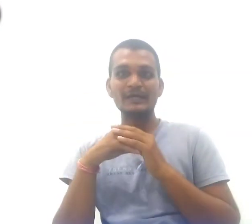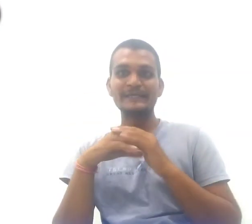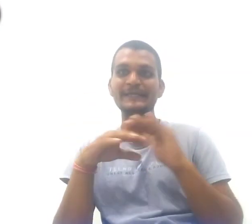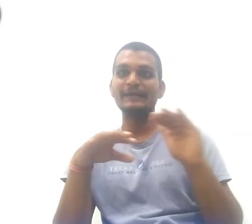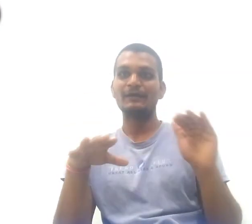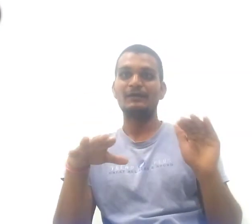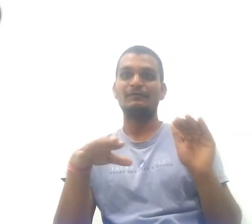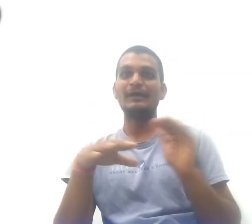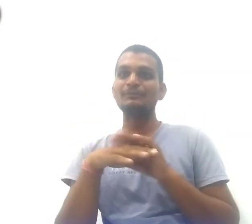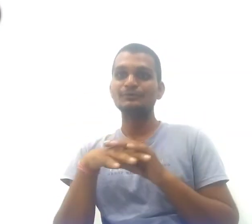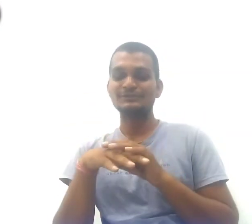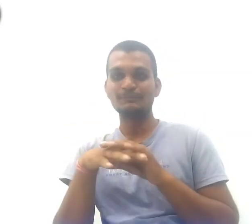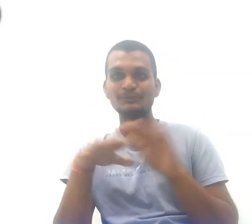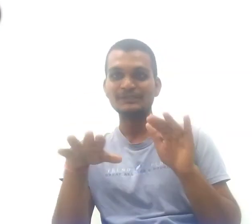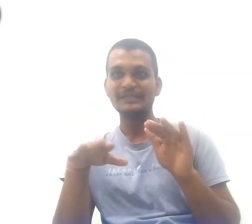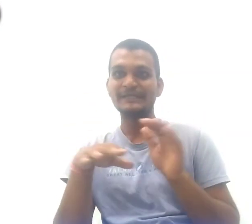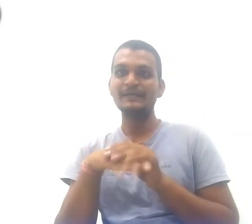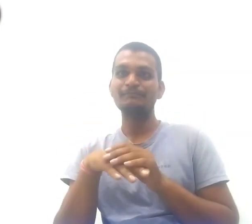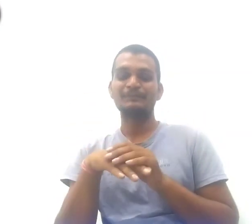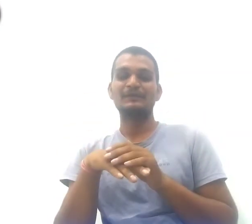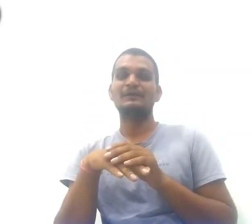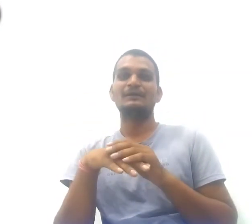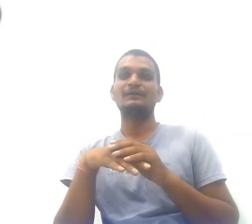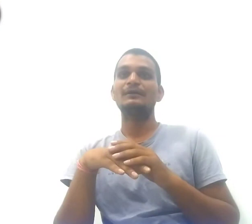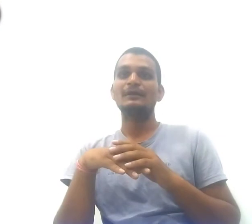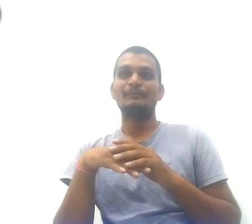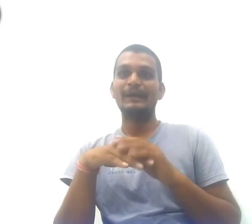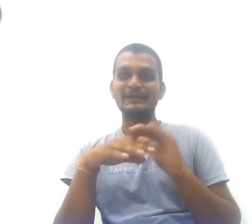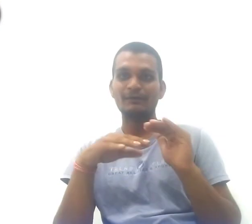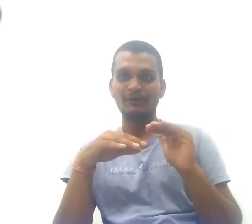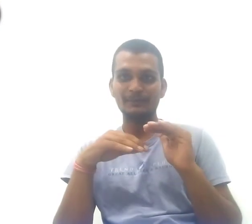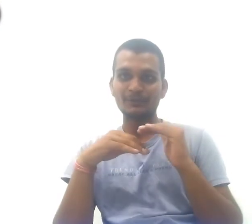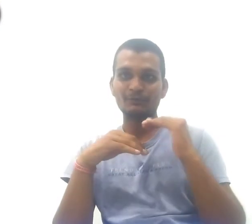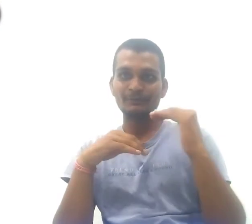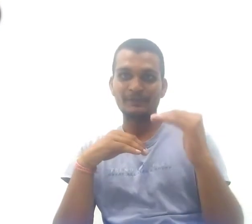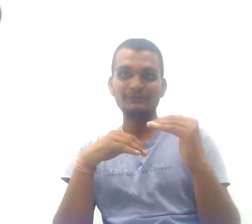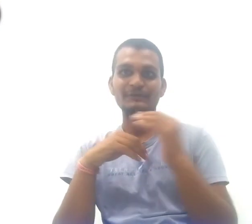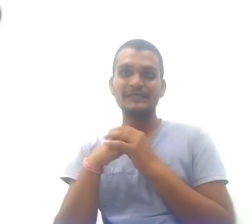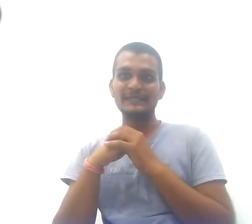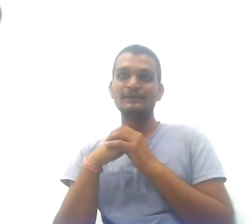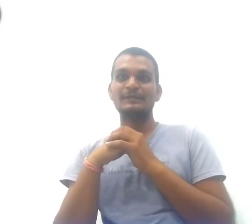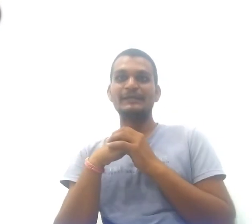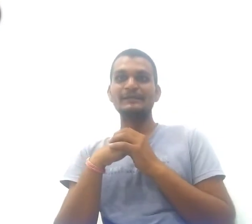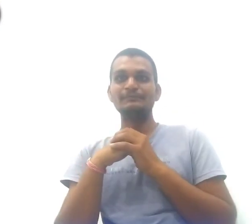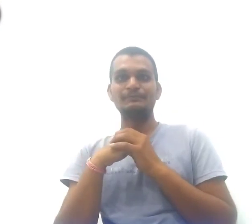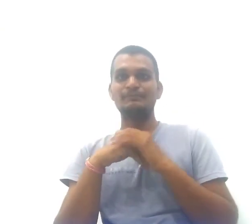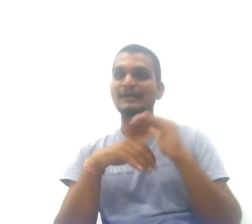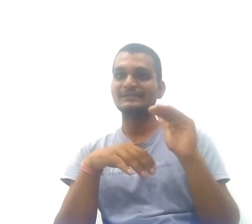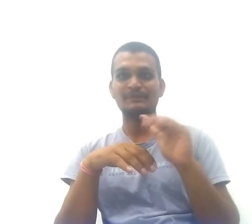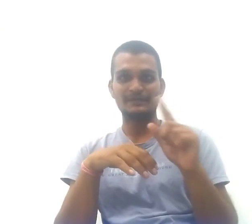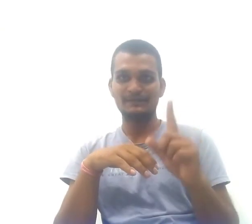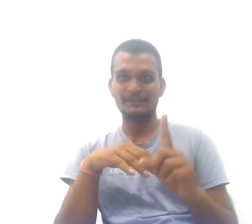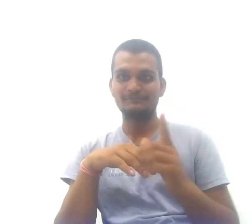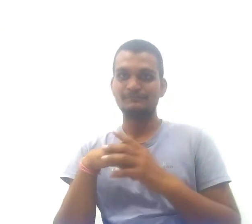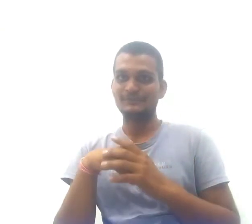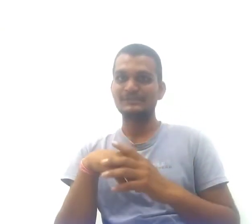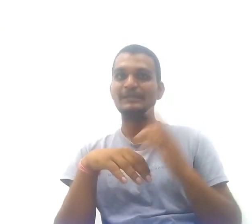कि वाइफ कुछ सब कुछ नहीं है, वाइफ का कोई महत्व नहीं है, लेकिन माँ से बढ़कर है। इसलिए